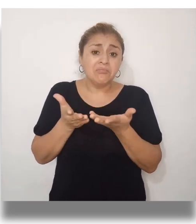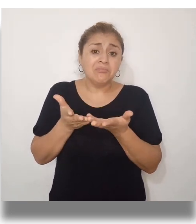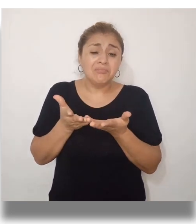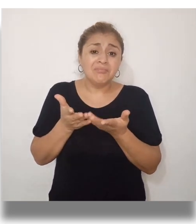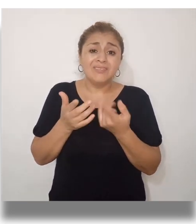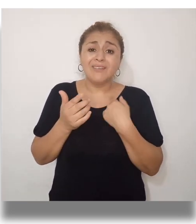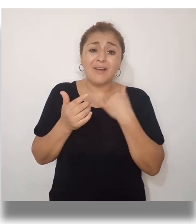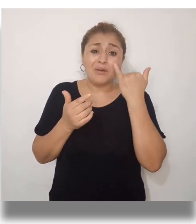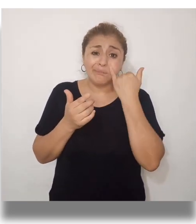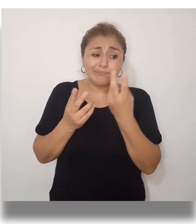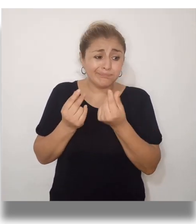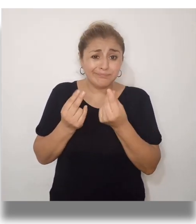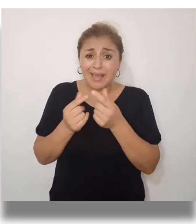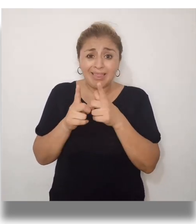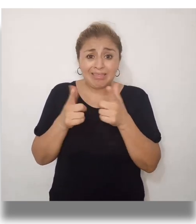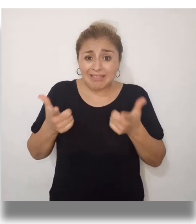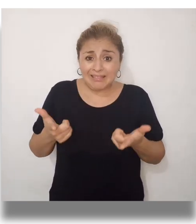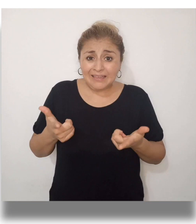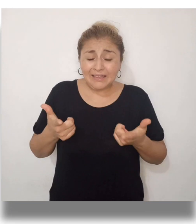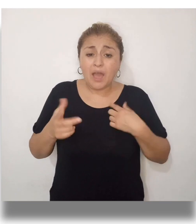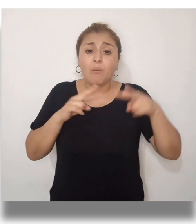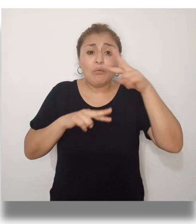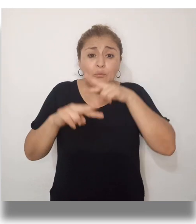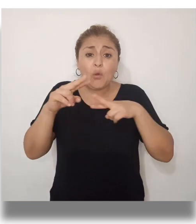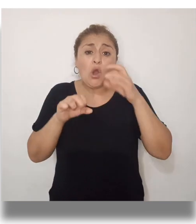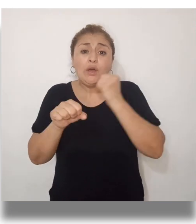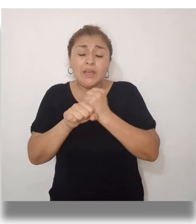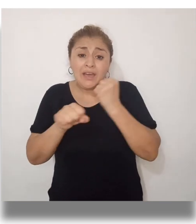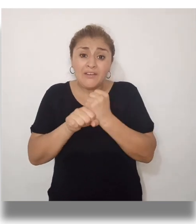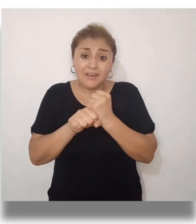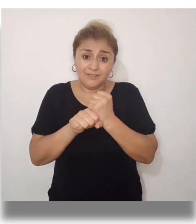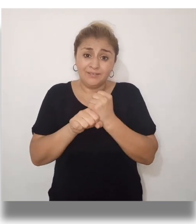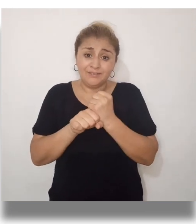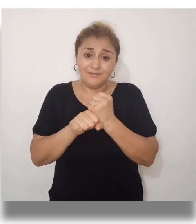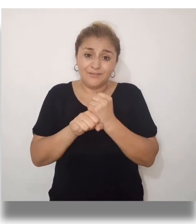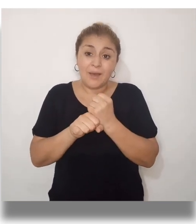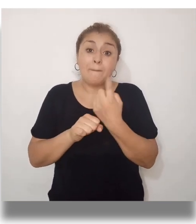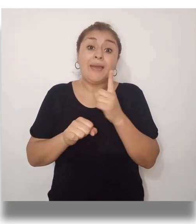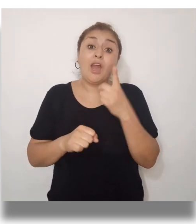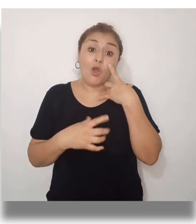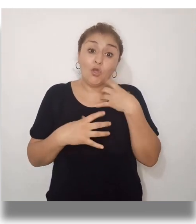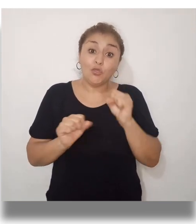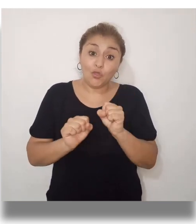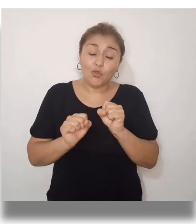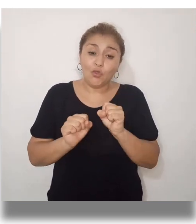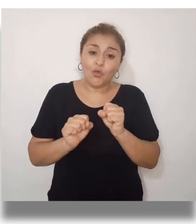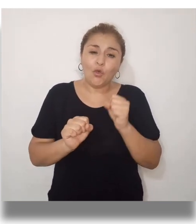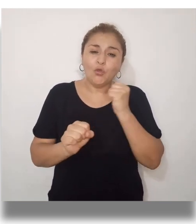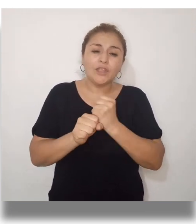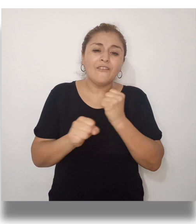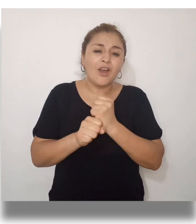gastó su dinero buscó trabajar y lo único que consiguió fue